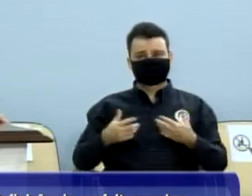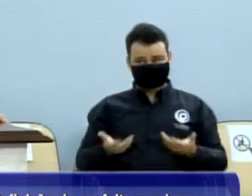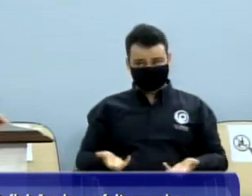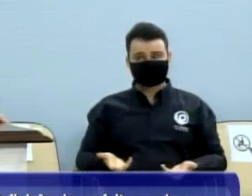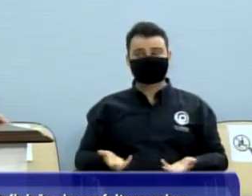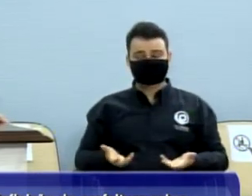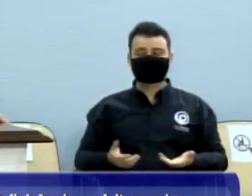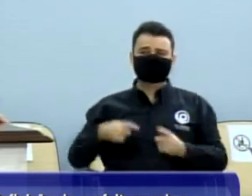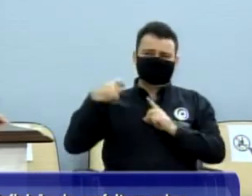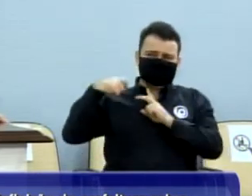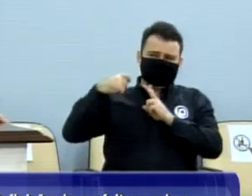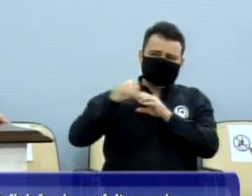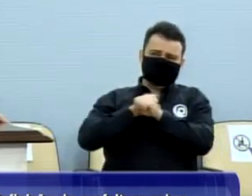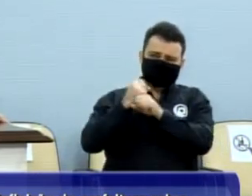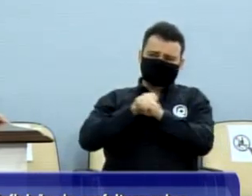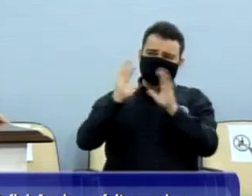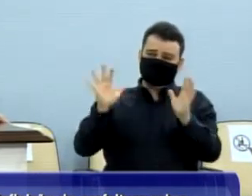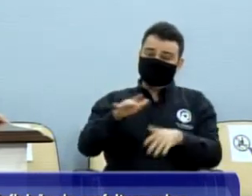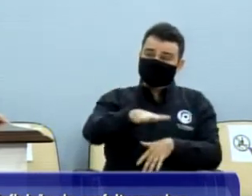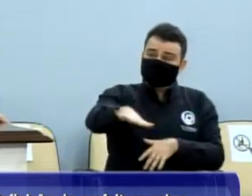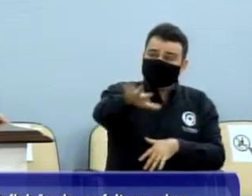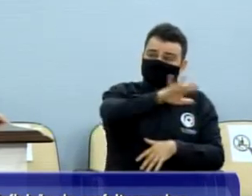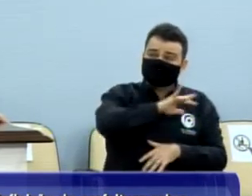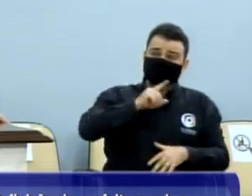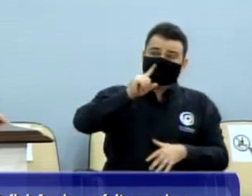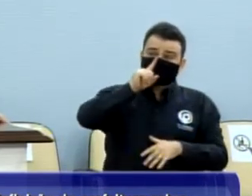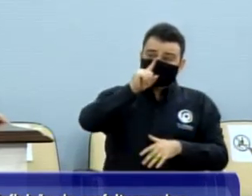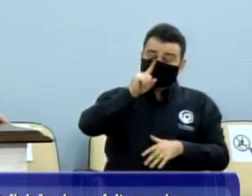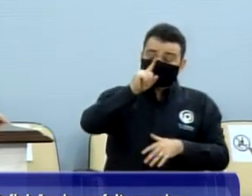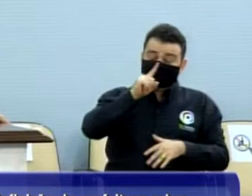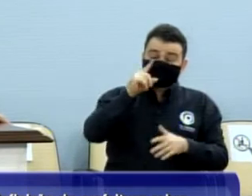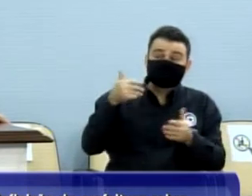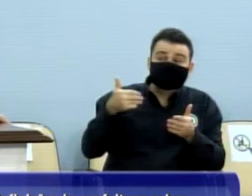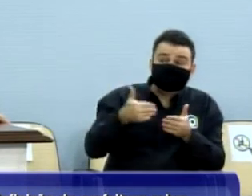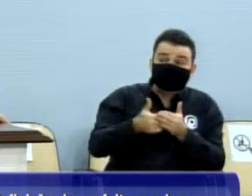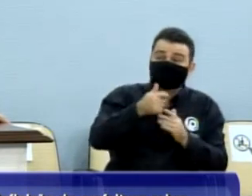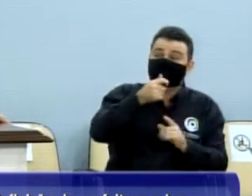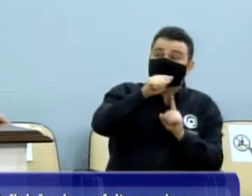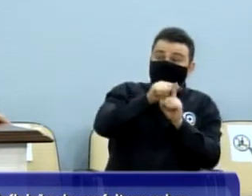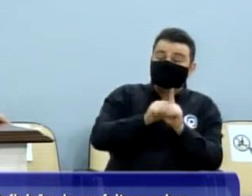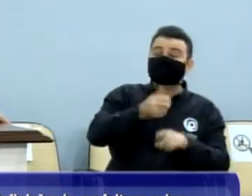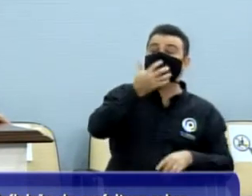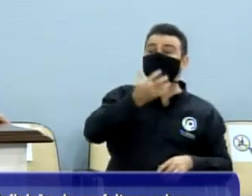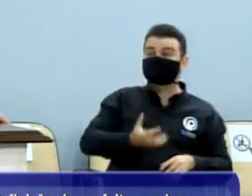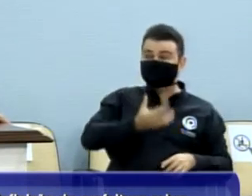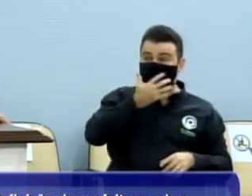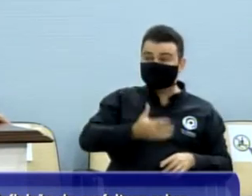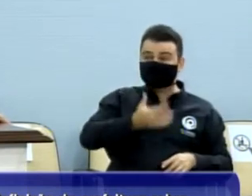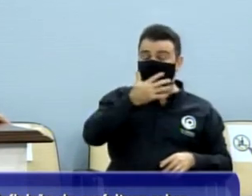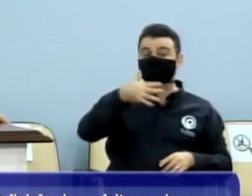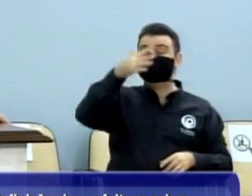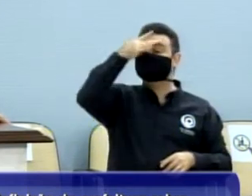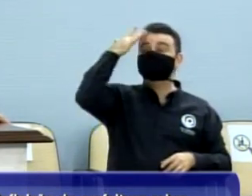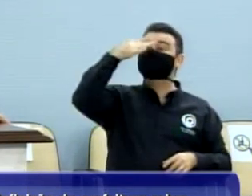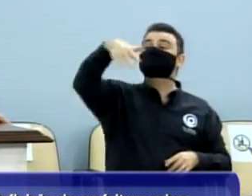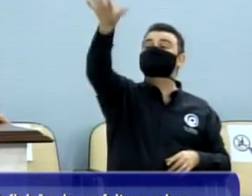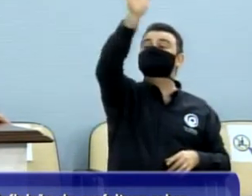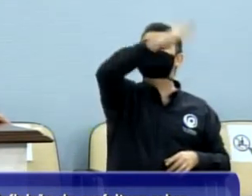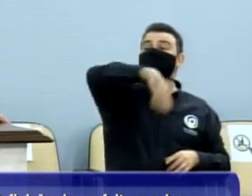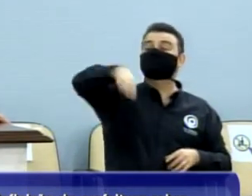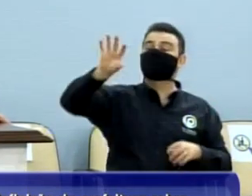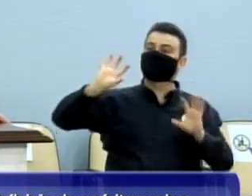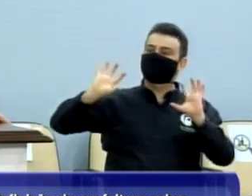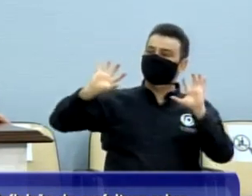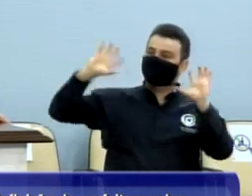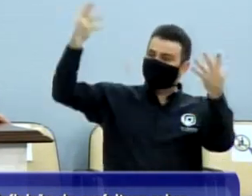ali está um lugar perigoso. Nós estamos chegando no final de ano, onde as pessoas se exaltam um pouquinho